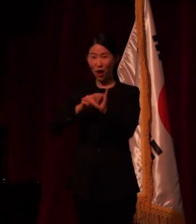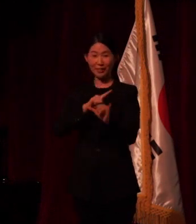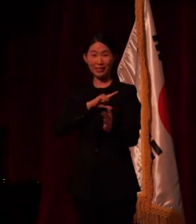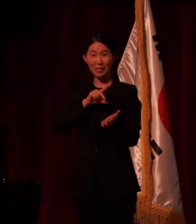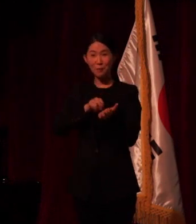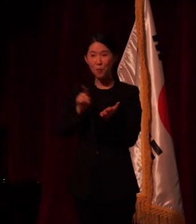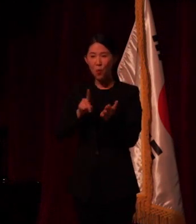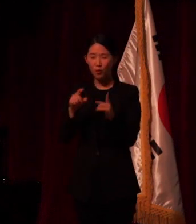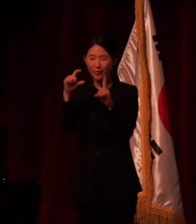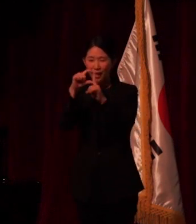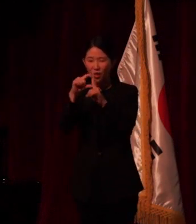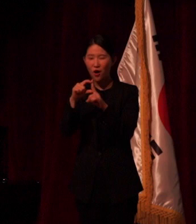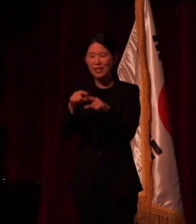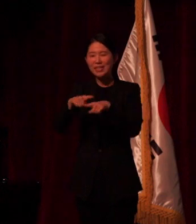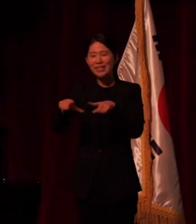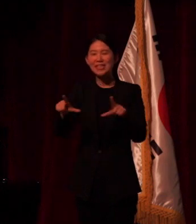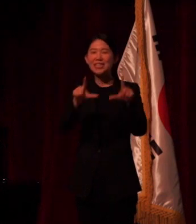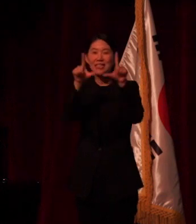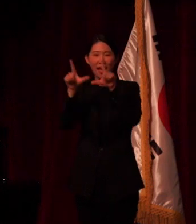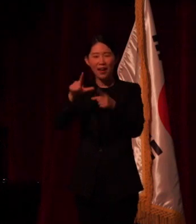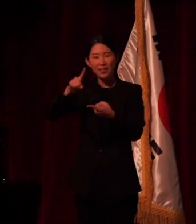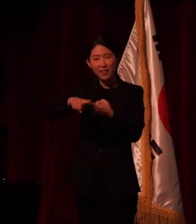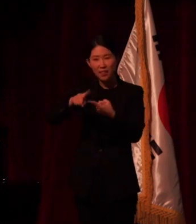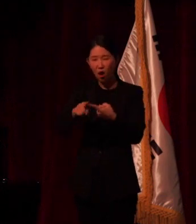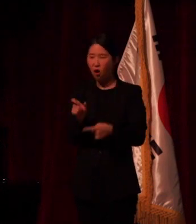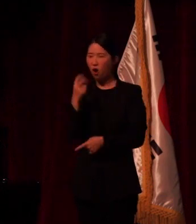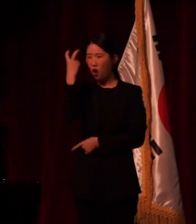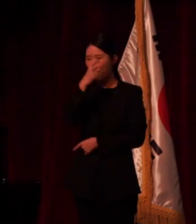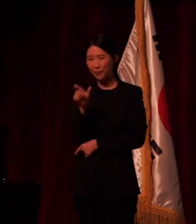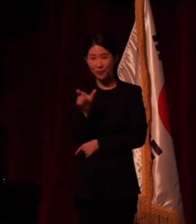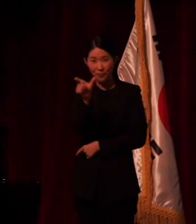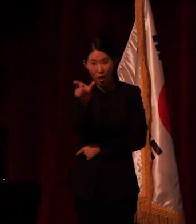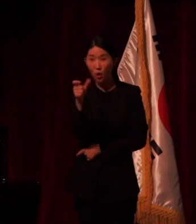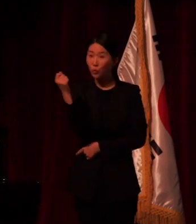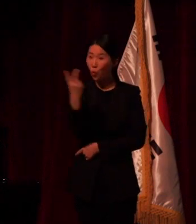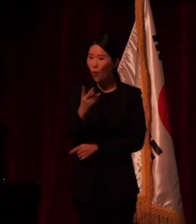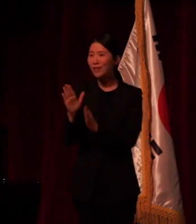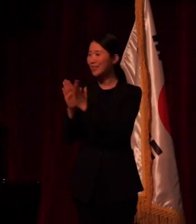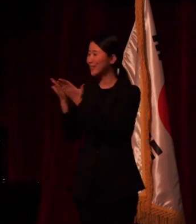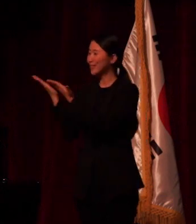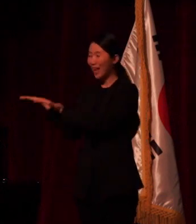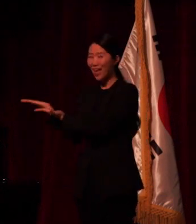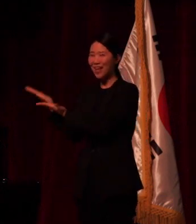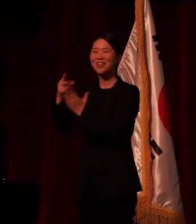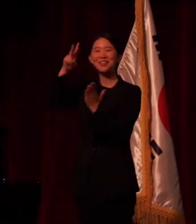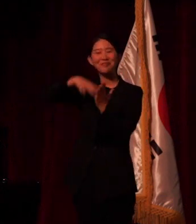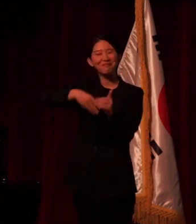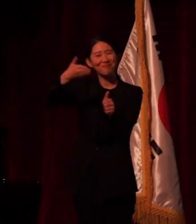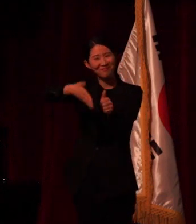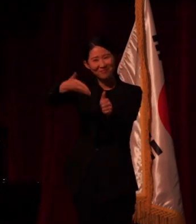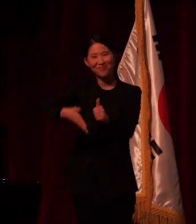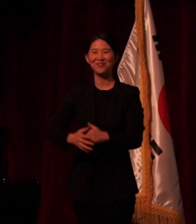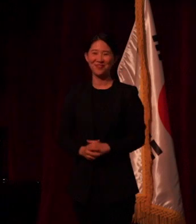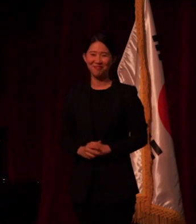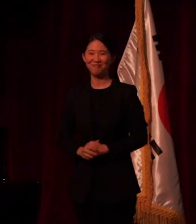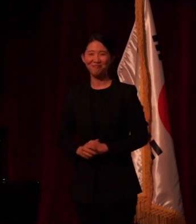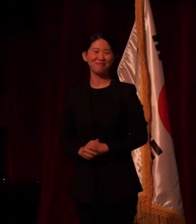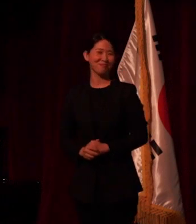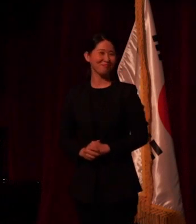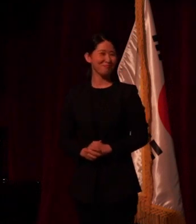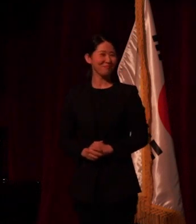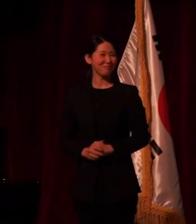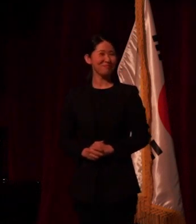대하여 장난감 편을 검색해 보시거나 책으로 읽어보시면 되겠습니다.